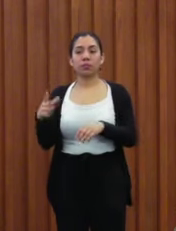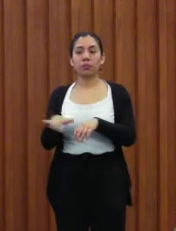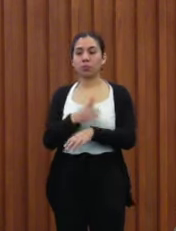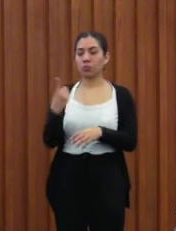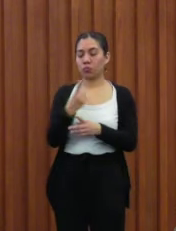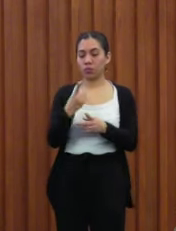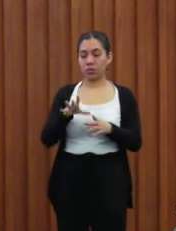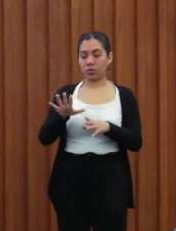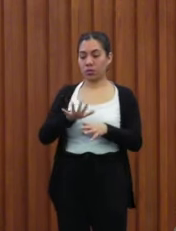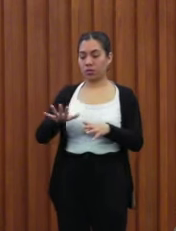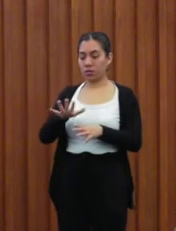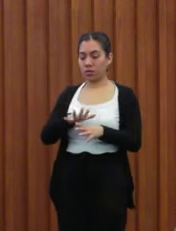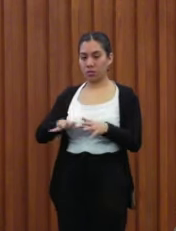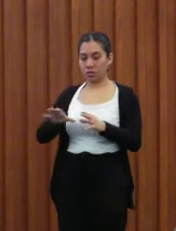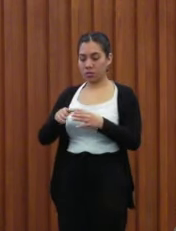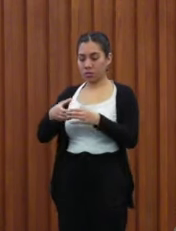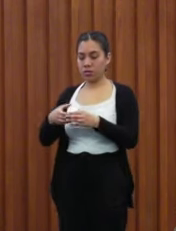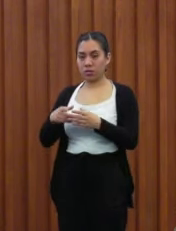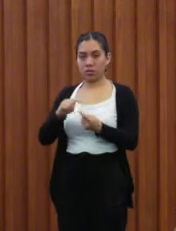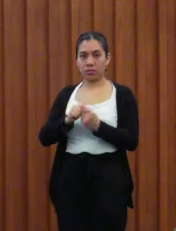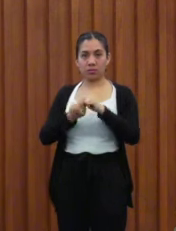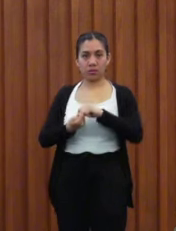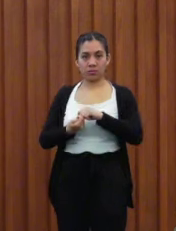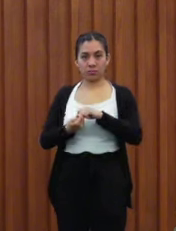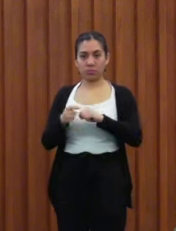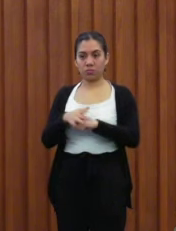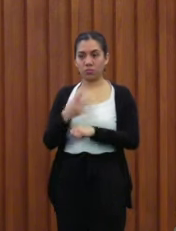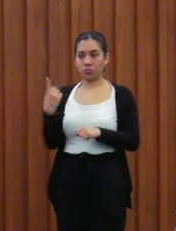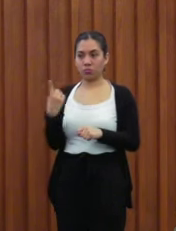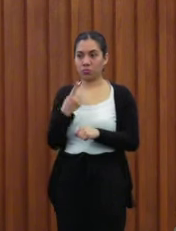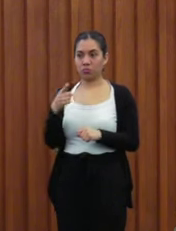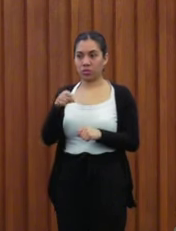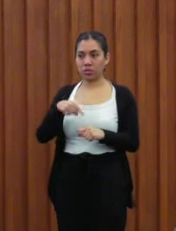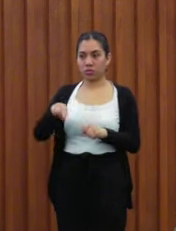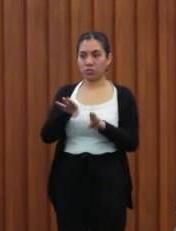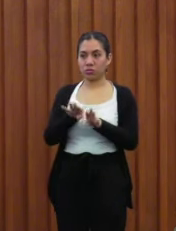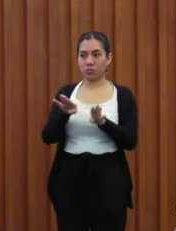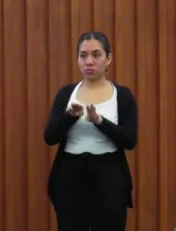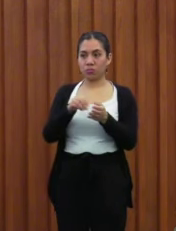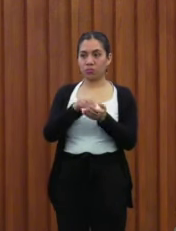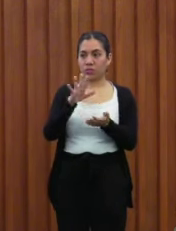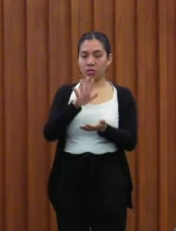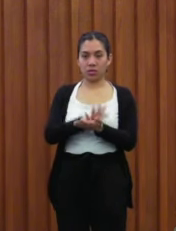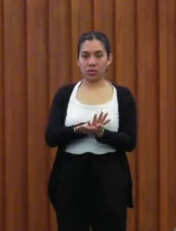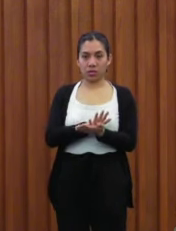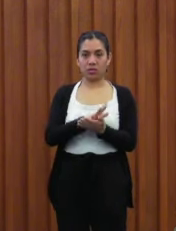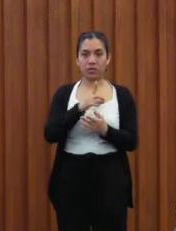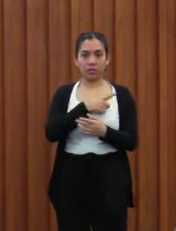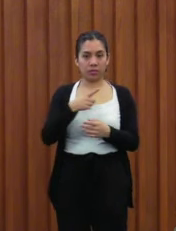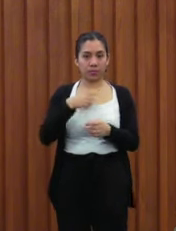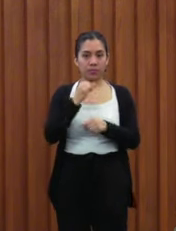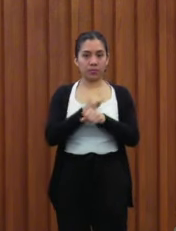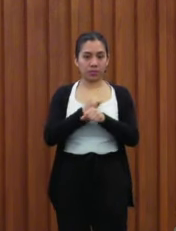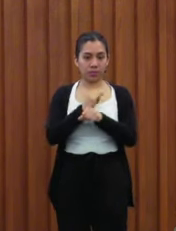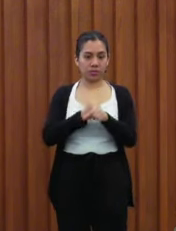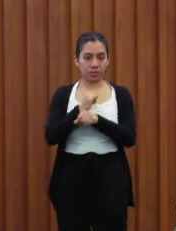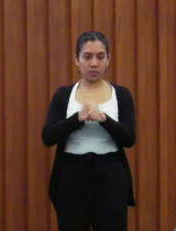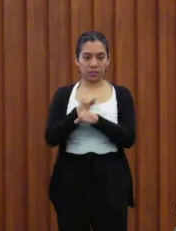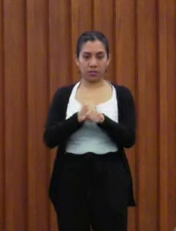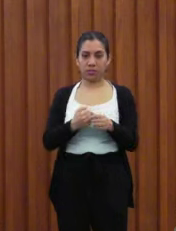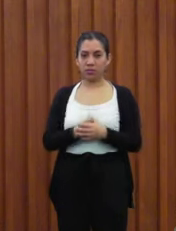trans su evidencia es tal que ni modo que no la pongan en el registro de las investigaciones,